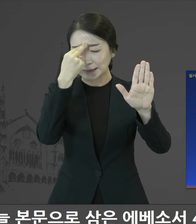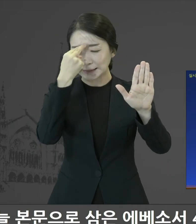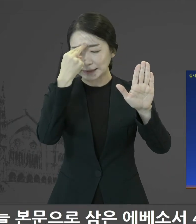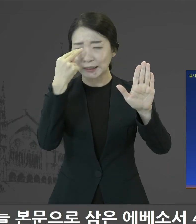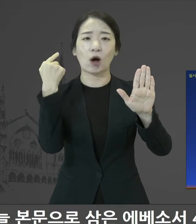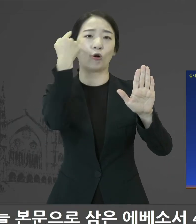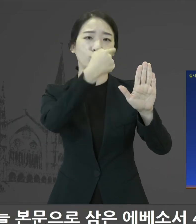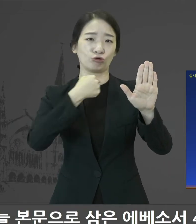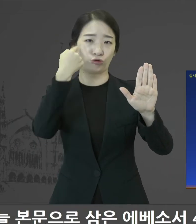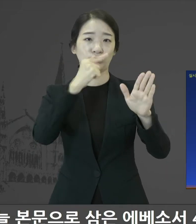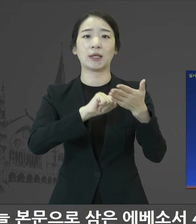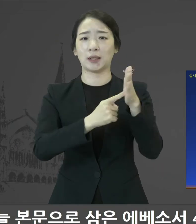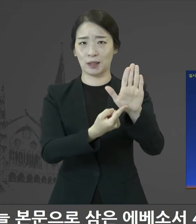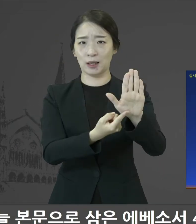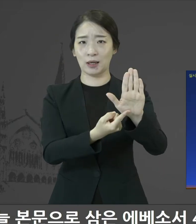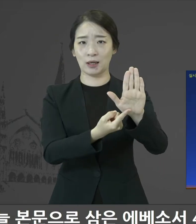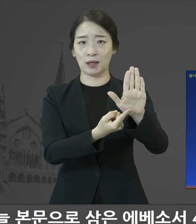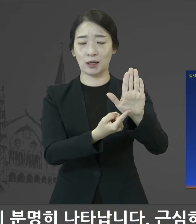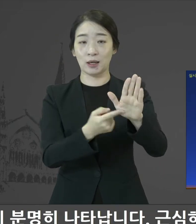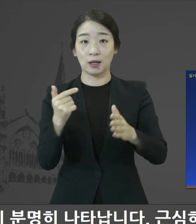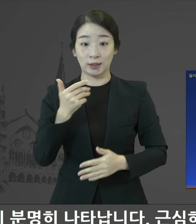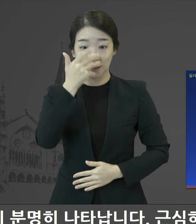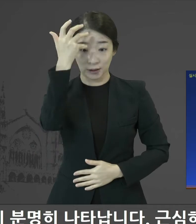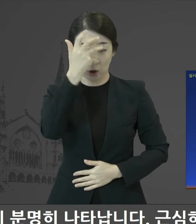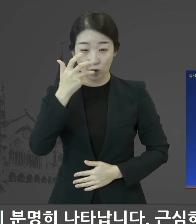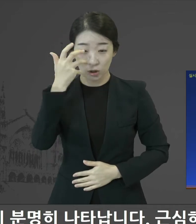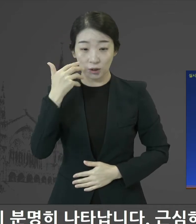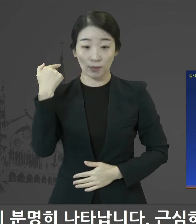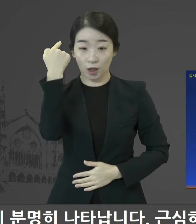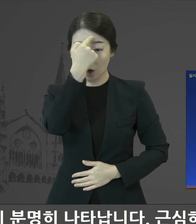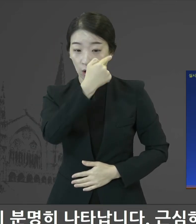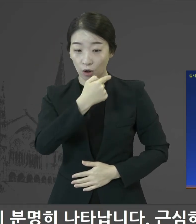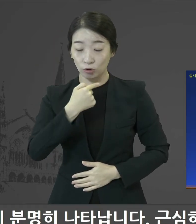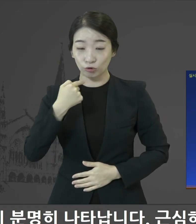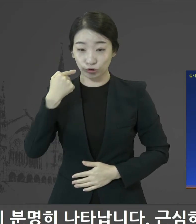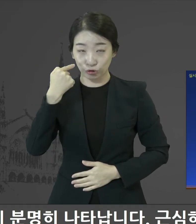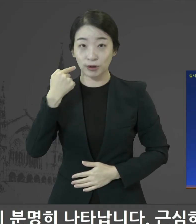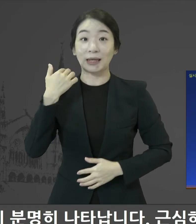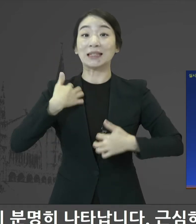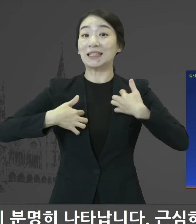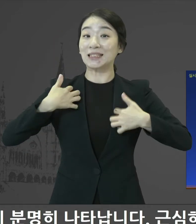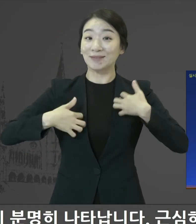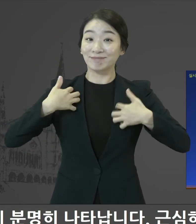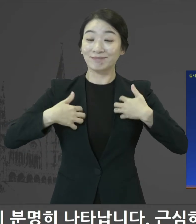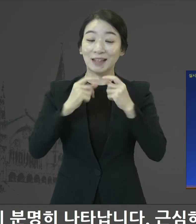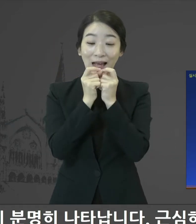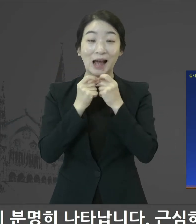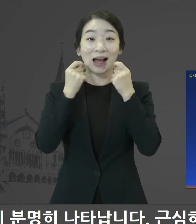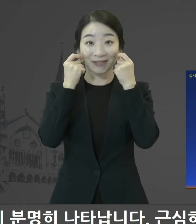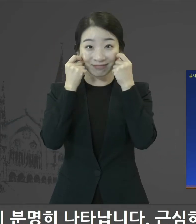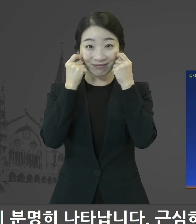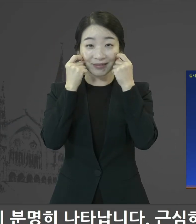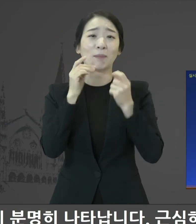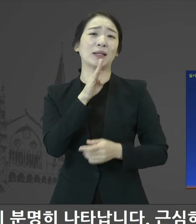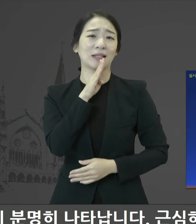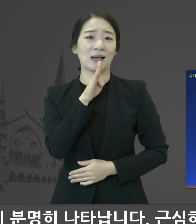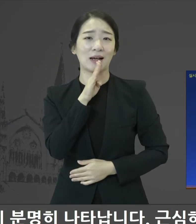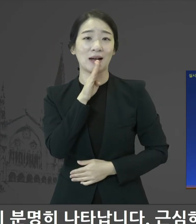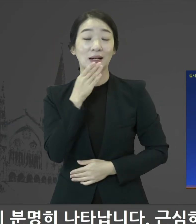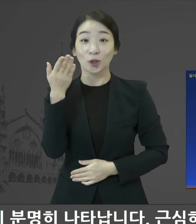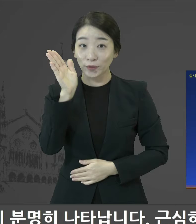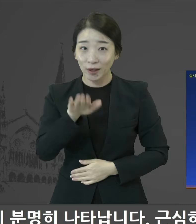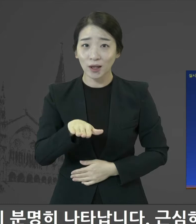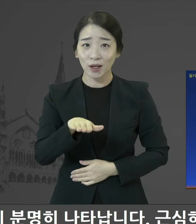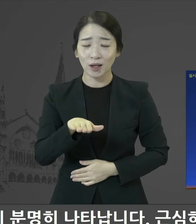사실은 성령님의 주된 얼굴은 기쁨의 얼굴이죠. 성령님의 얼굴에는 미소가 많이 띄어져 있을 것입니다.